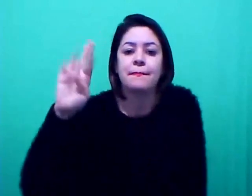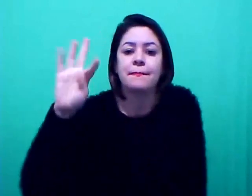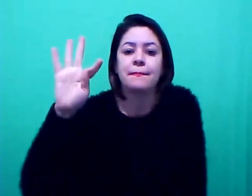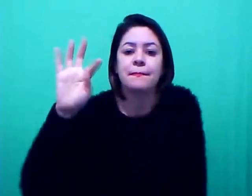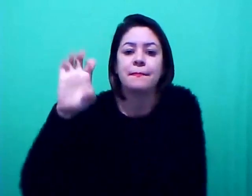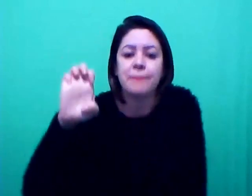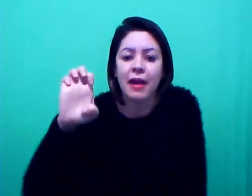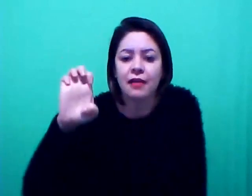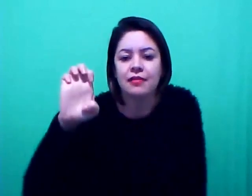incluso.